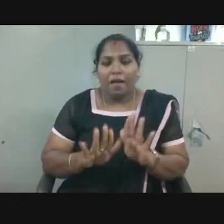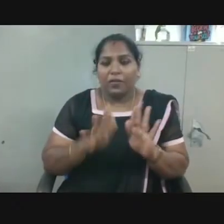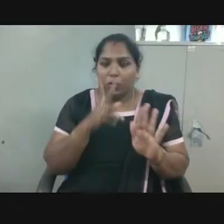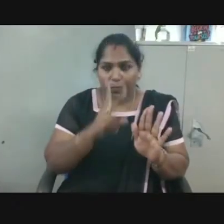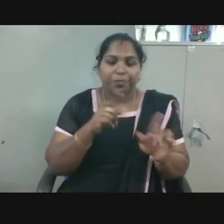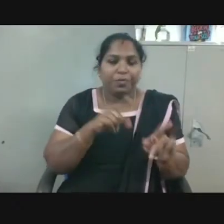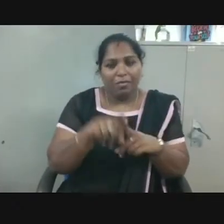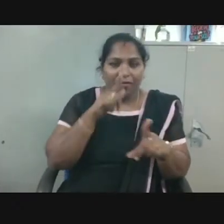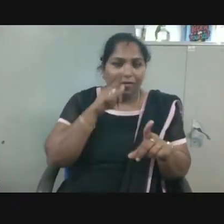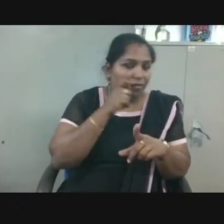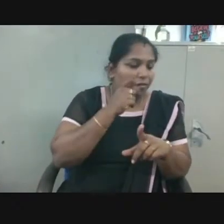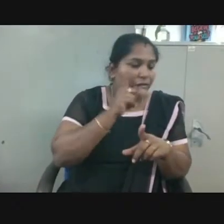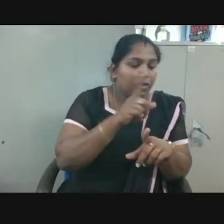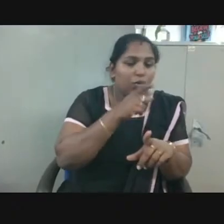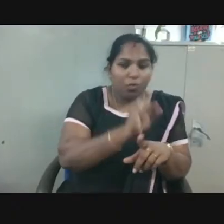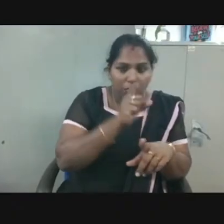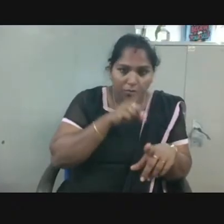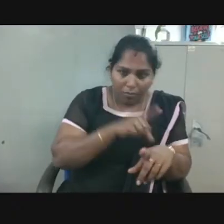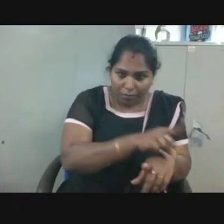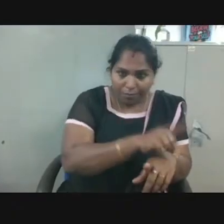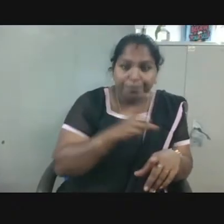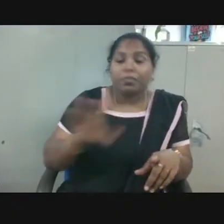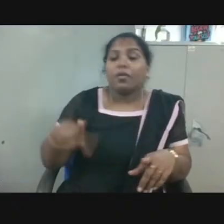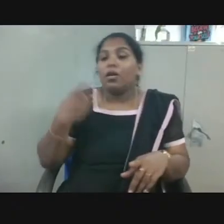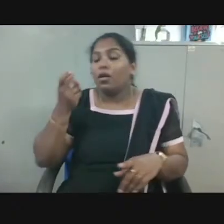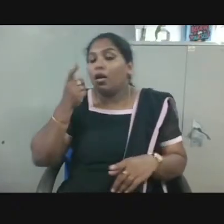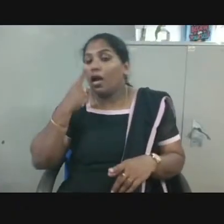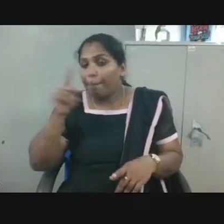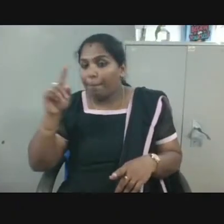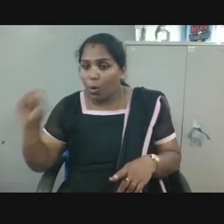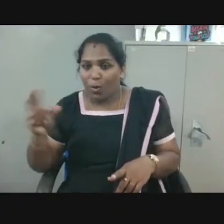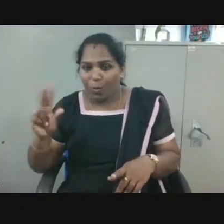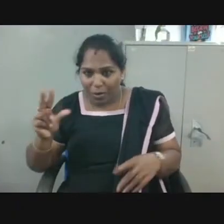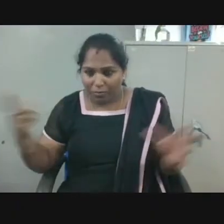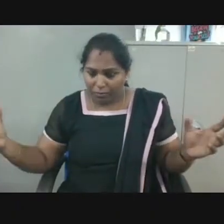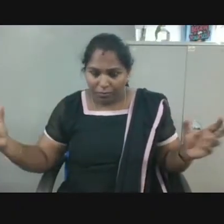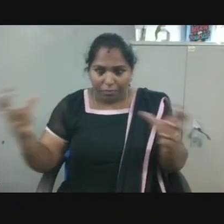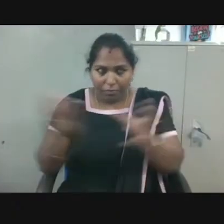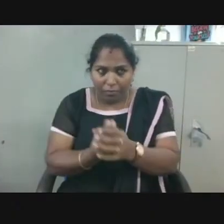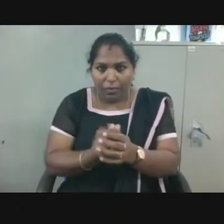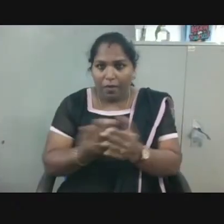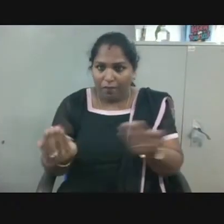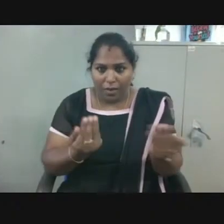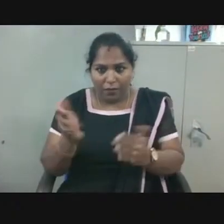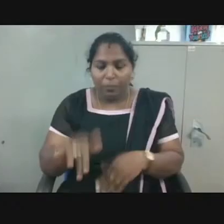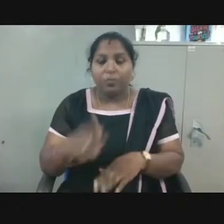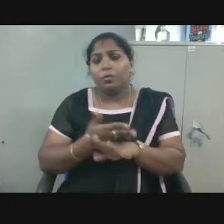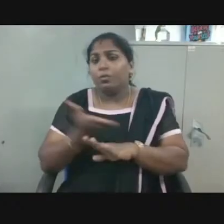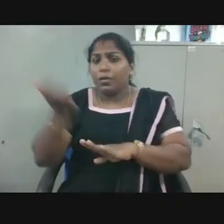ചേർന്ന് ആ സമയത്ത് ഒരു മ്യൂട്ടേഷൻ വന്നിട്ടായിരിക്കും വരുന്നത്. അപ്പൊ ചിലപ്പോൾ ഫാമിലിയിൽ ഹിസ്റ്ററിയെ ഇങ്ങനെ ഒരു അസുഖമേ കാണത്തില്ല ഫാമിലിയിൽ.